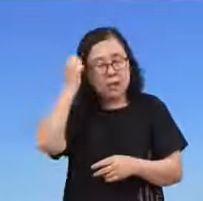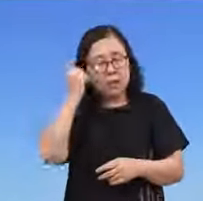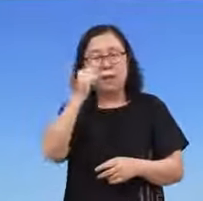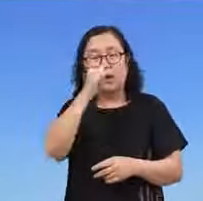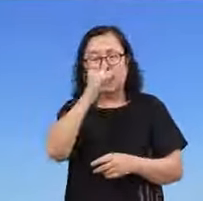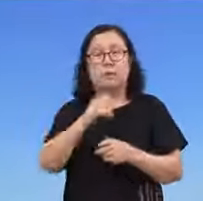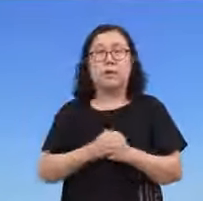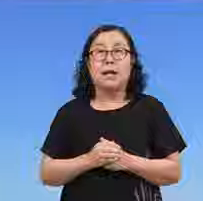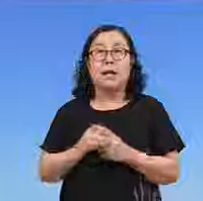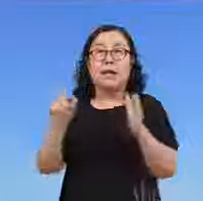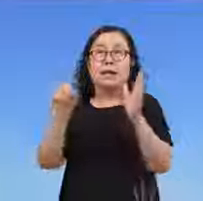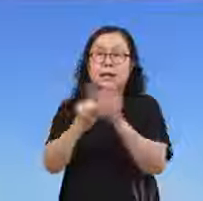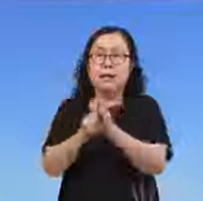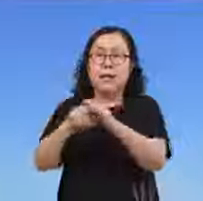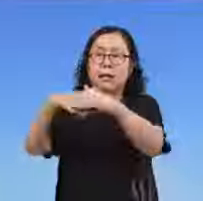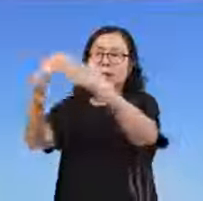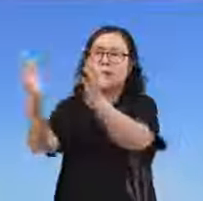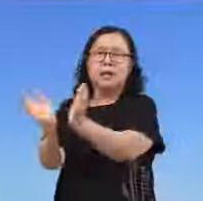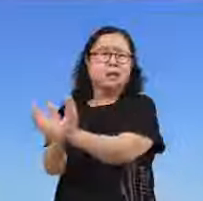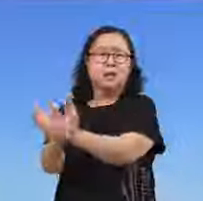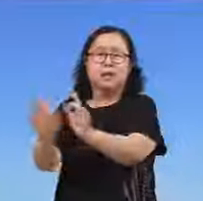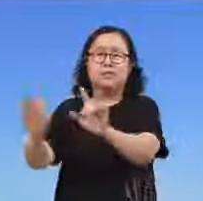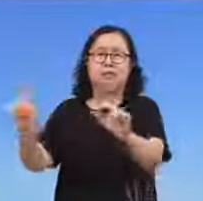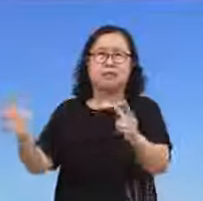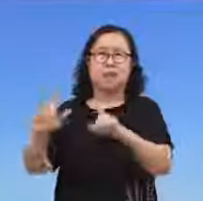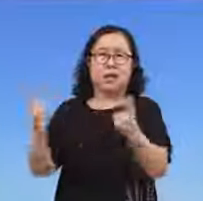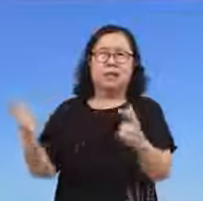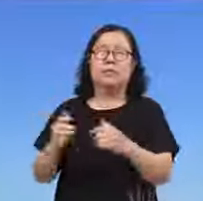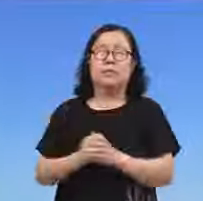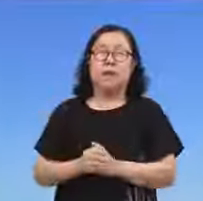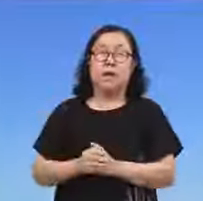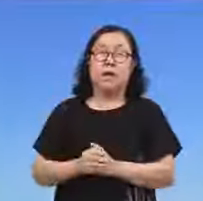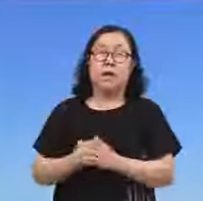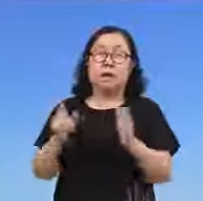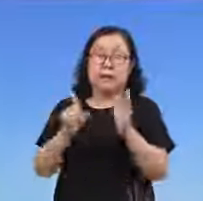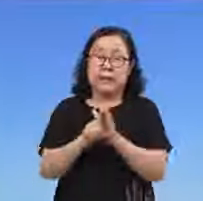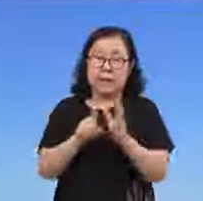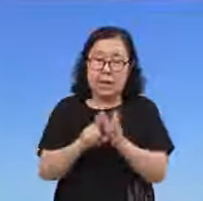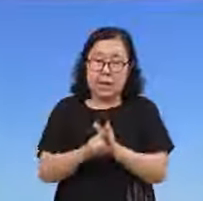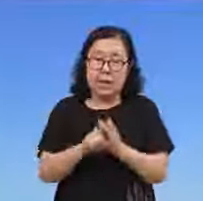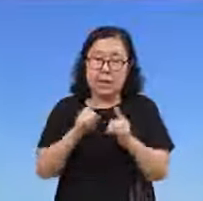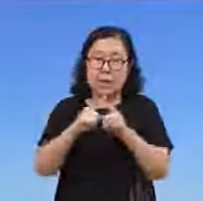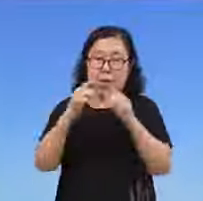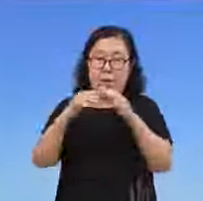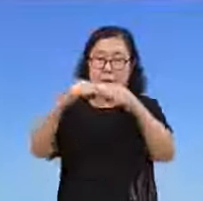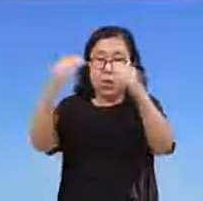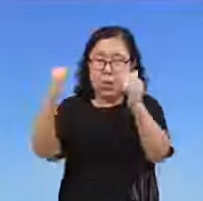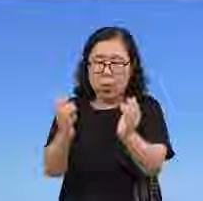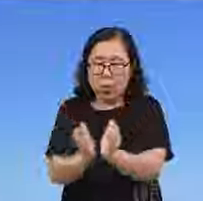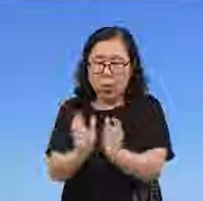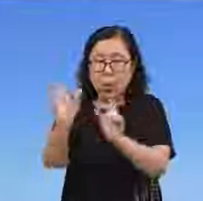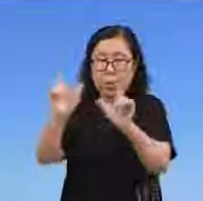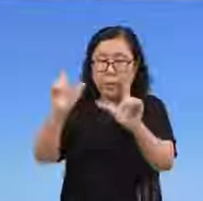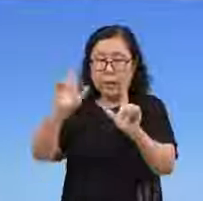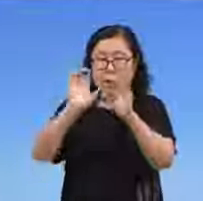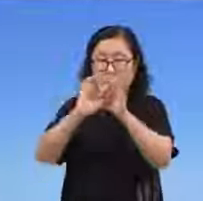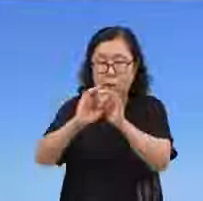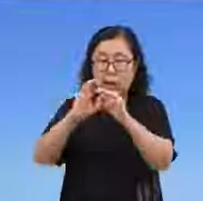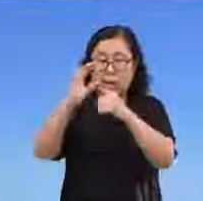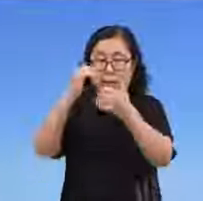꼭 기억하셔야 됩니다. 신앙은 단체가 아니에요. 신앙은 그룹이 아니에요. 교회 공동체를 통해 하나님